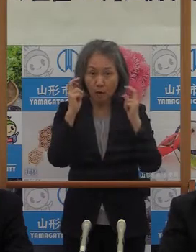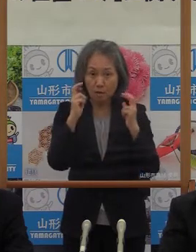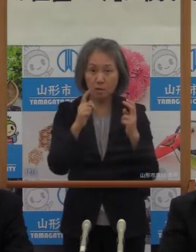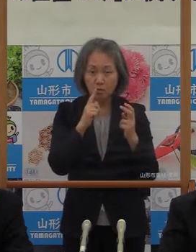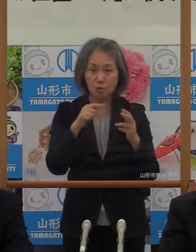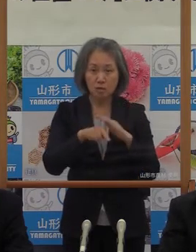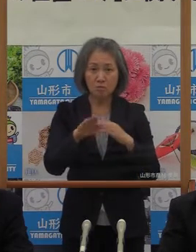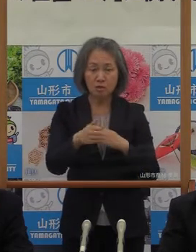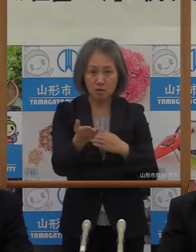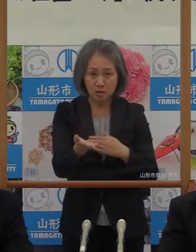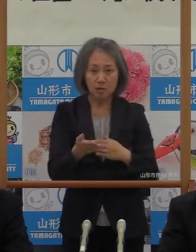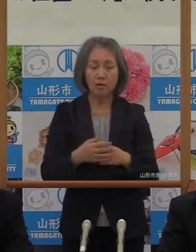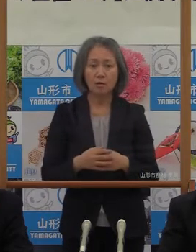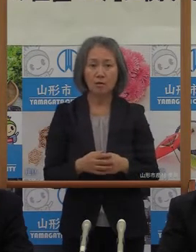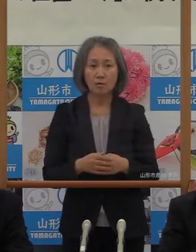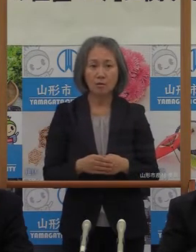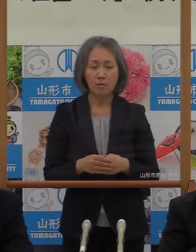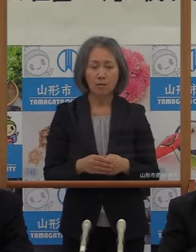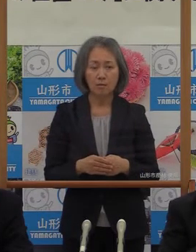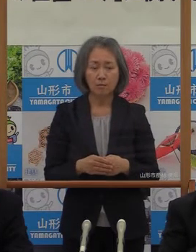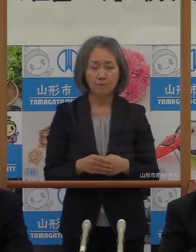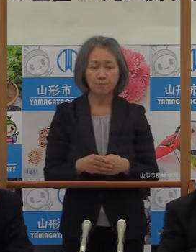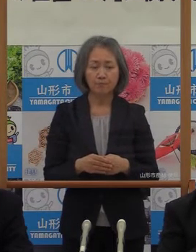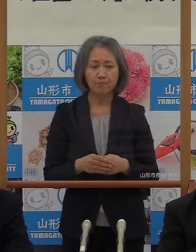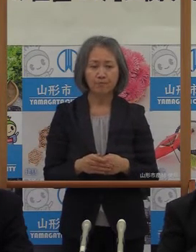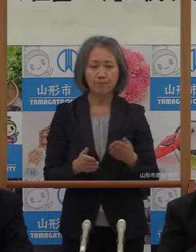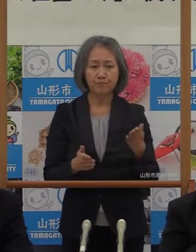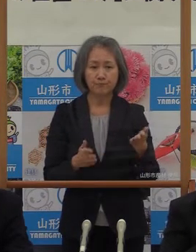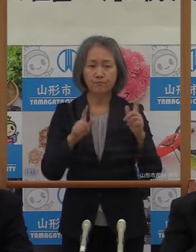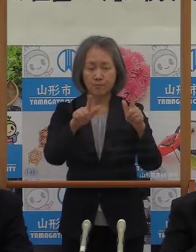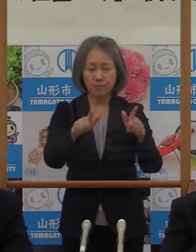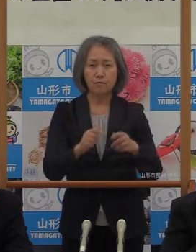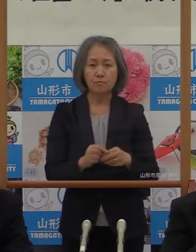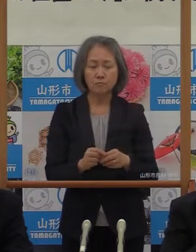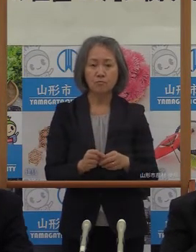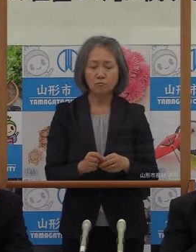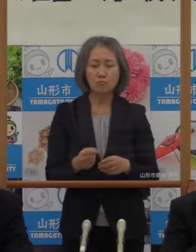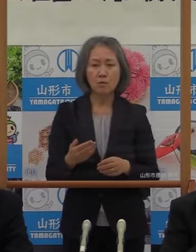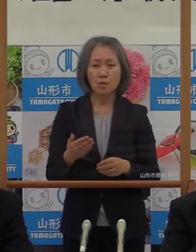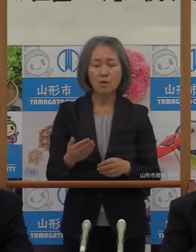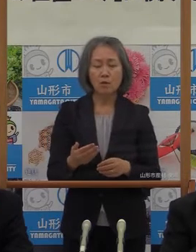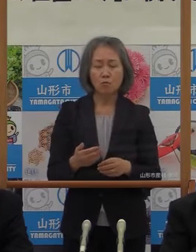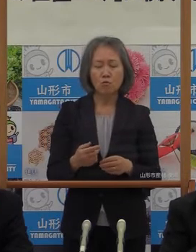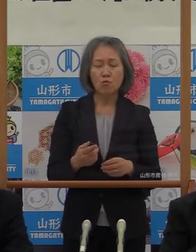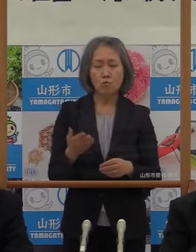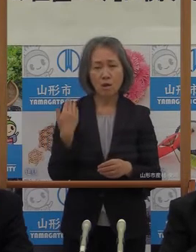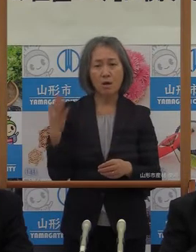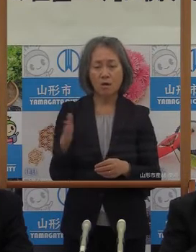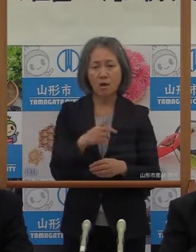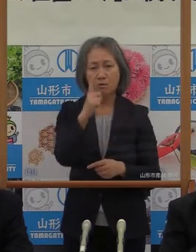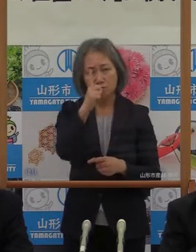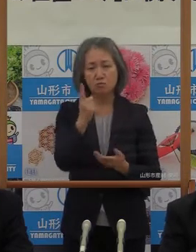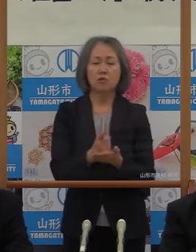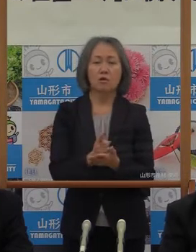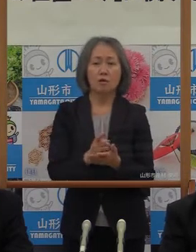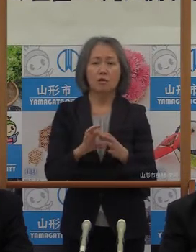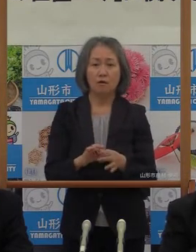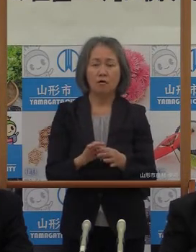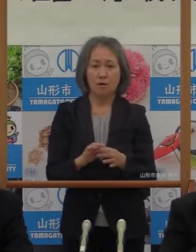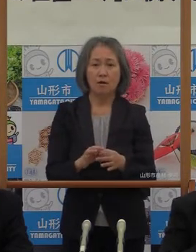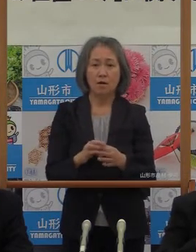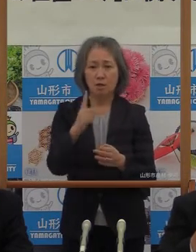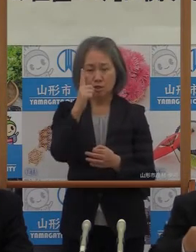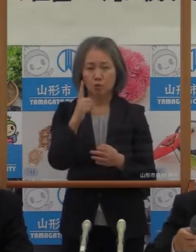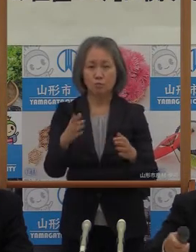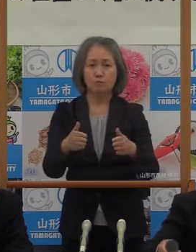営業しているというところで言いますと、 はい、1店舗しかもともとありませんので、はい、1店舗ということでお